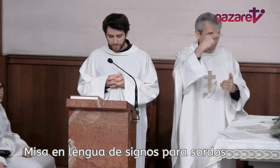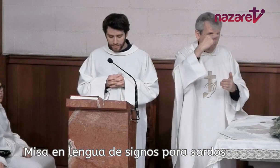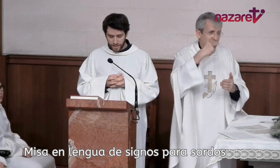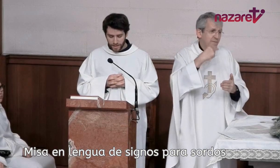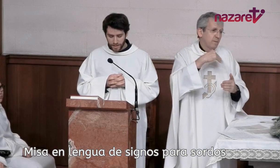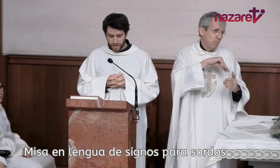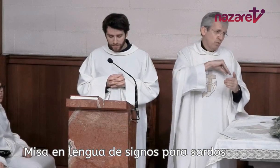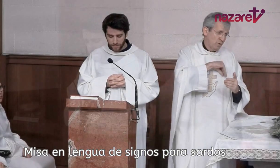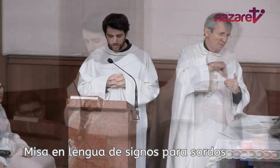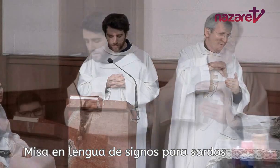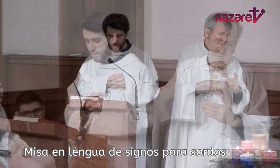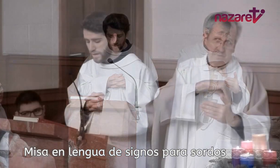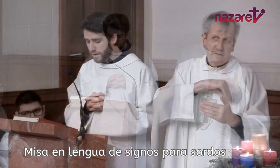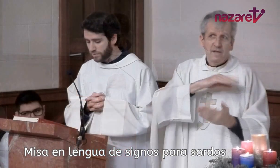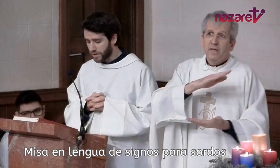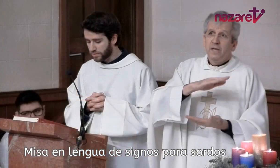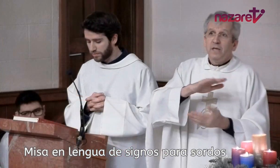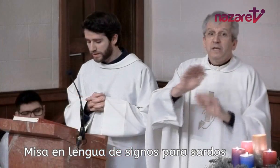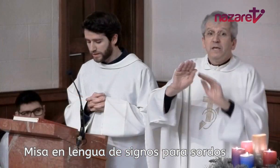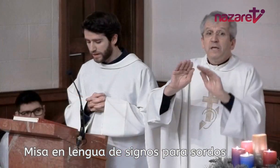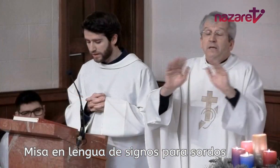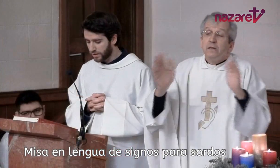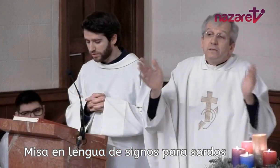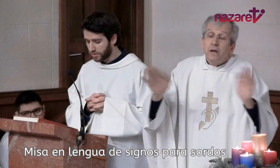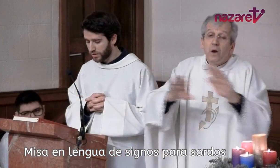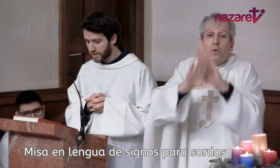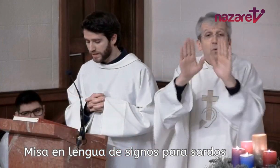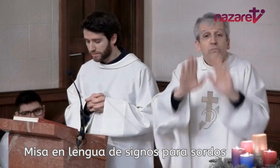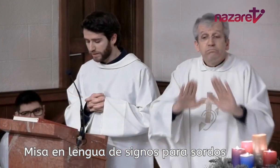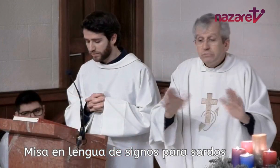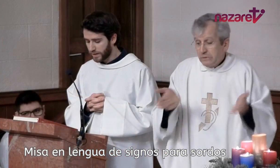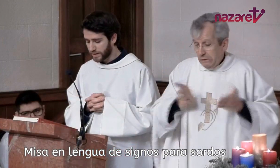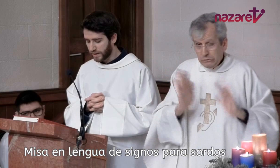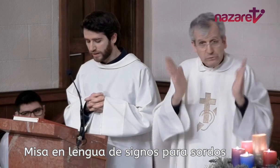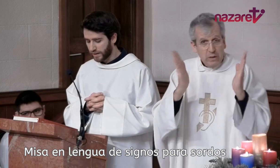y fue anunciada una subasta con todas las pinturas que tenía.